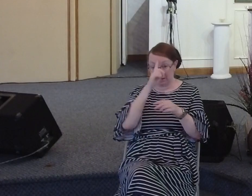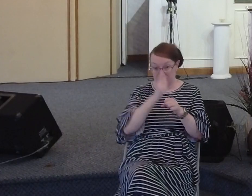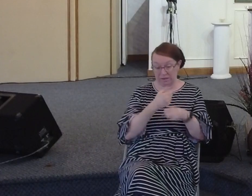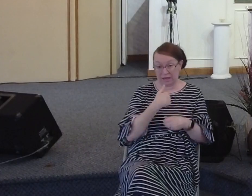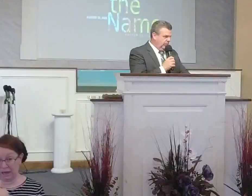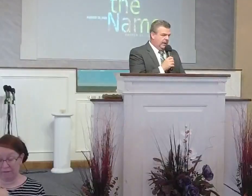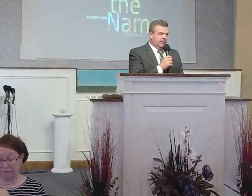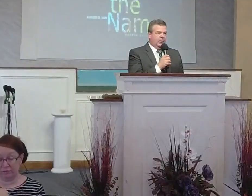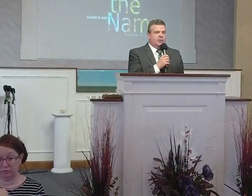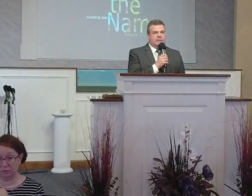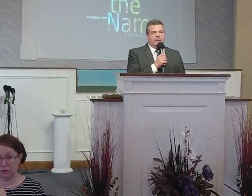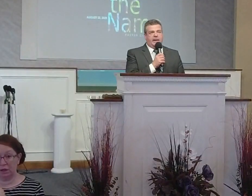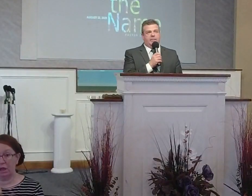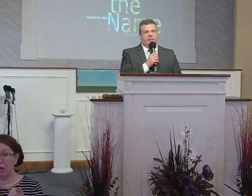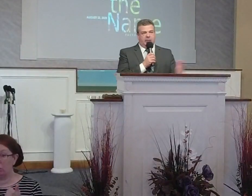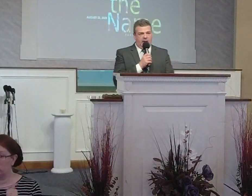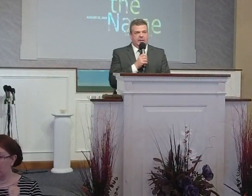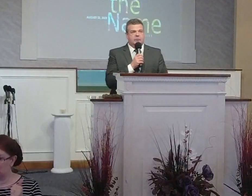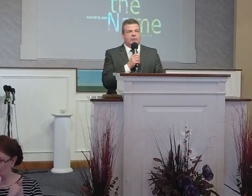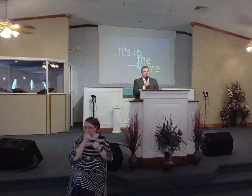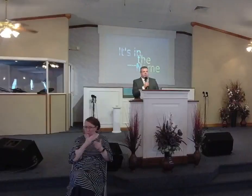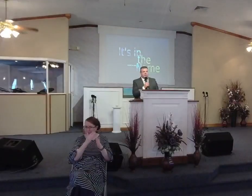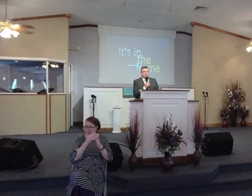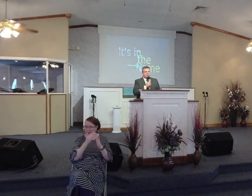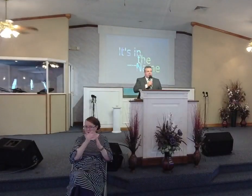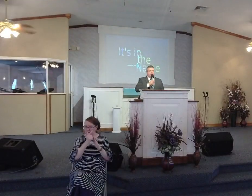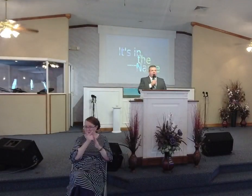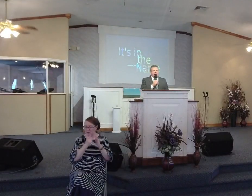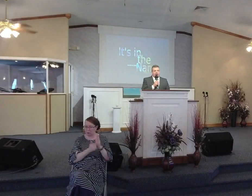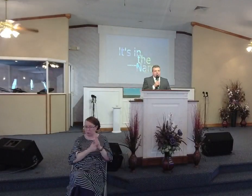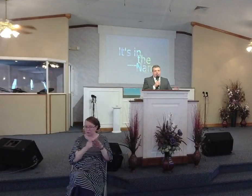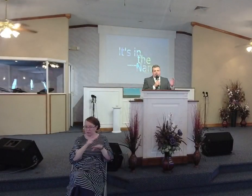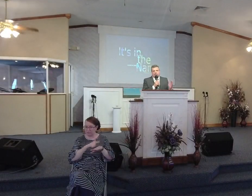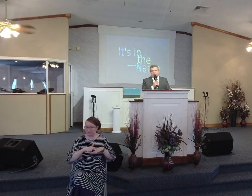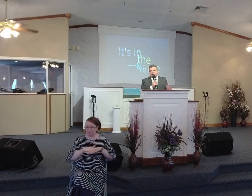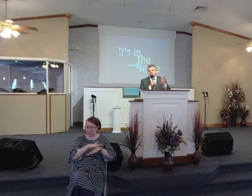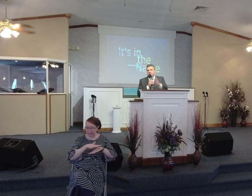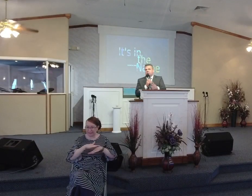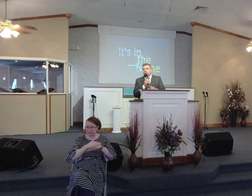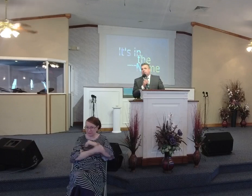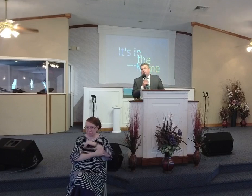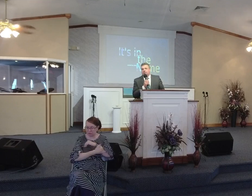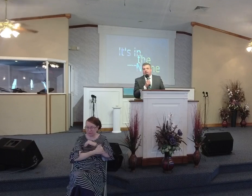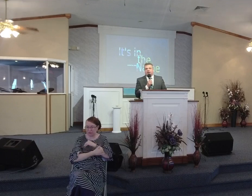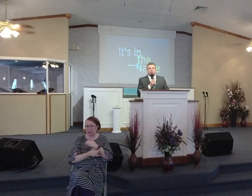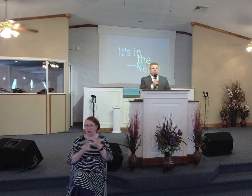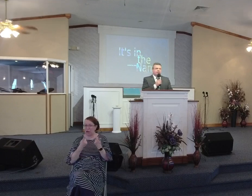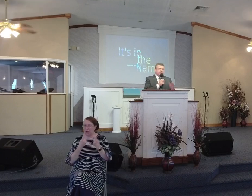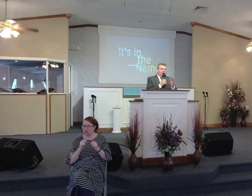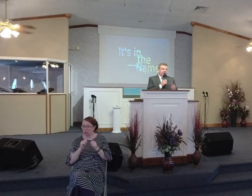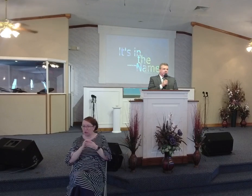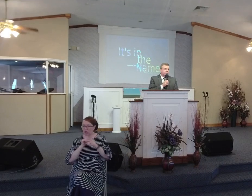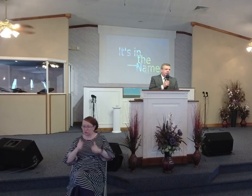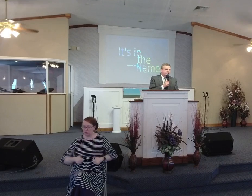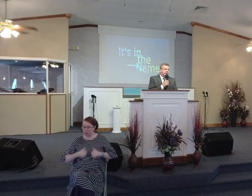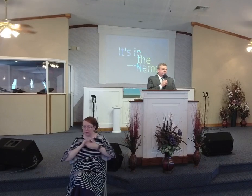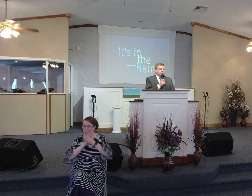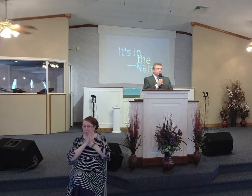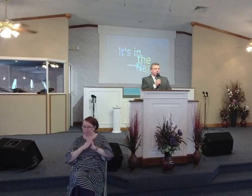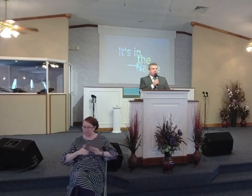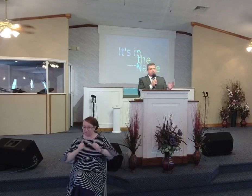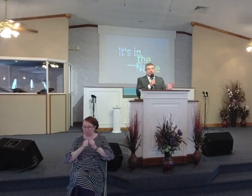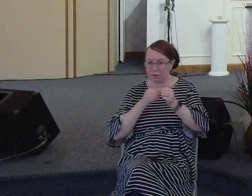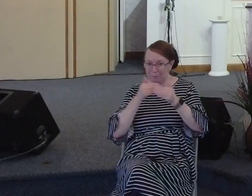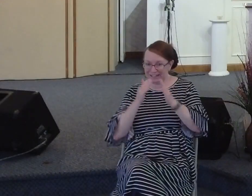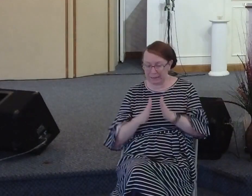Yo tengo fe en Dios. Hago lo mejor para obedecer la palabra y las leyes. Hago lo mejor para vivir en paz con